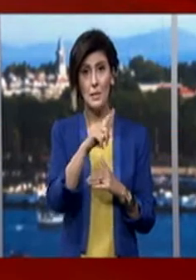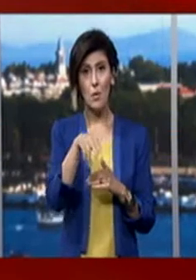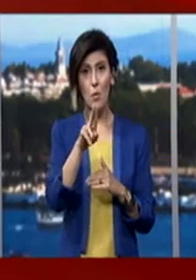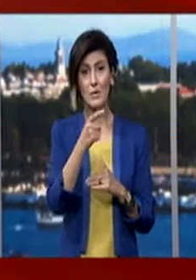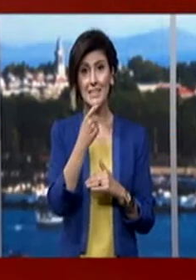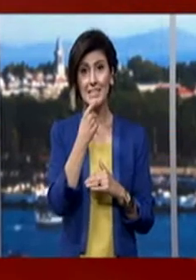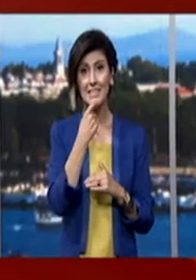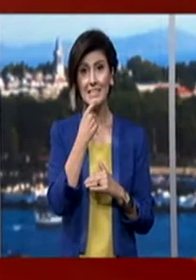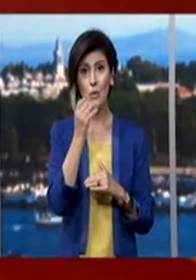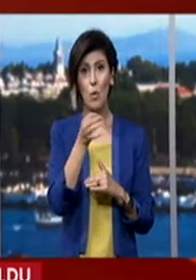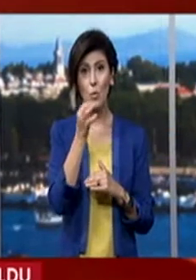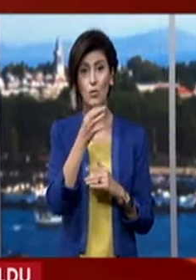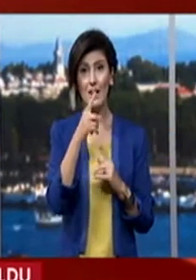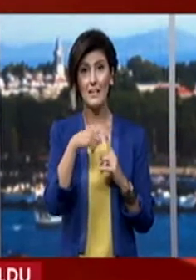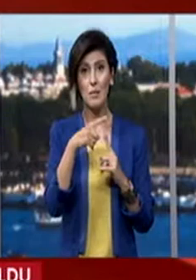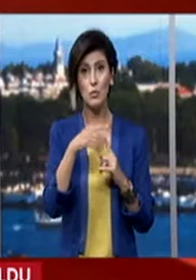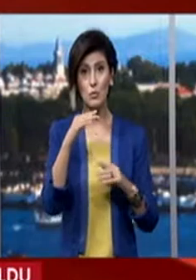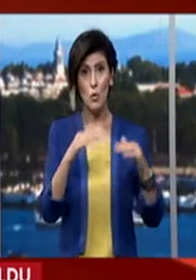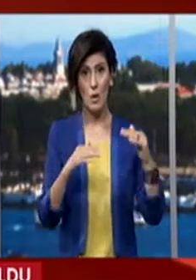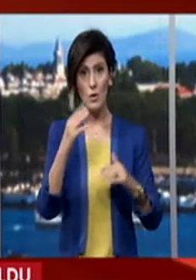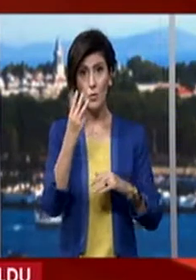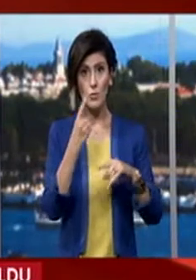2017 yılı Ocak ve Temmuz ayında ise